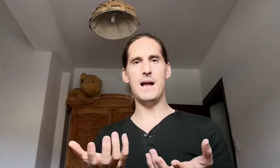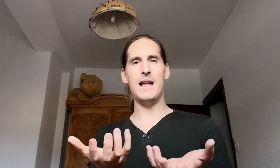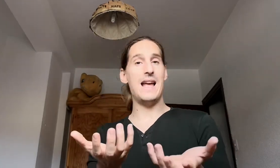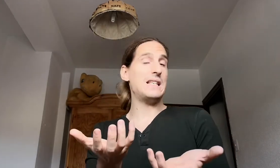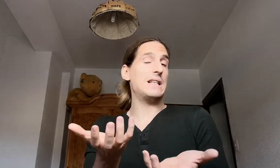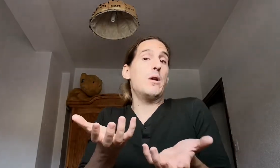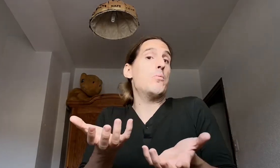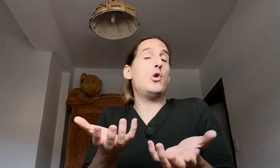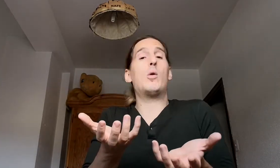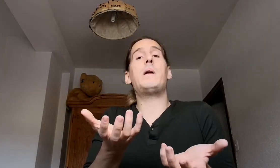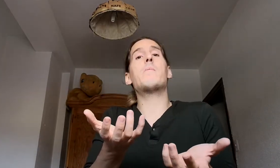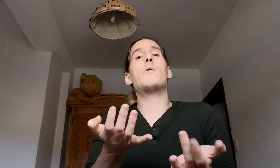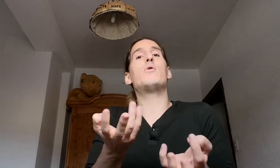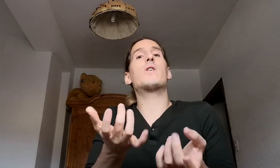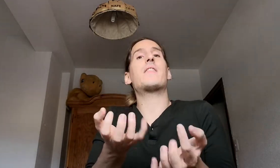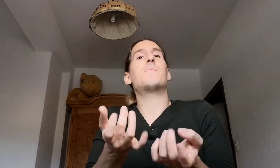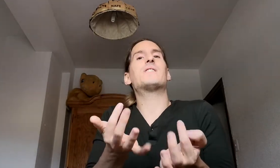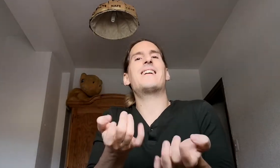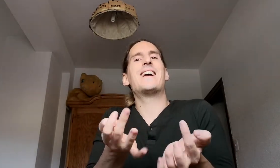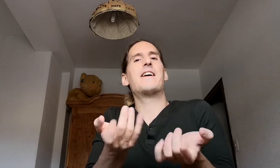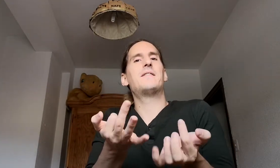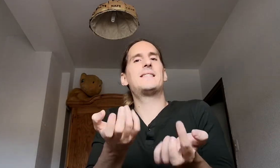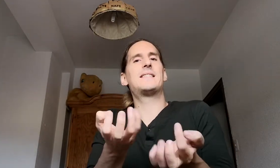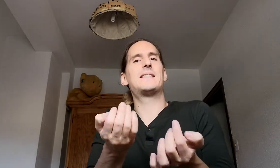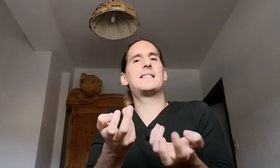¿Vale? Es lo mismo, pero lo único que hacemos es